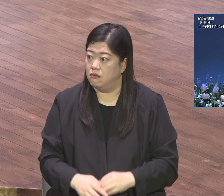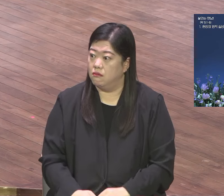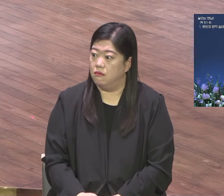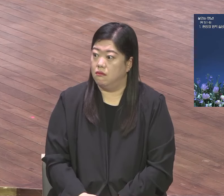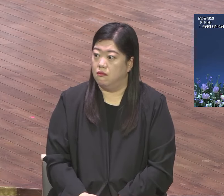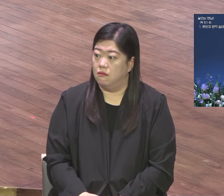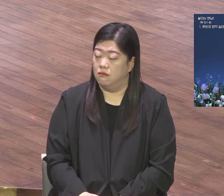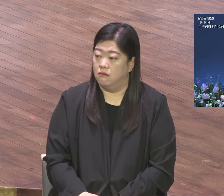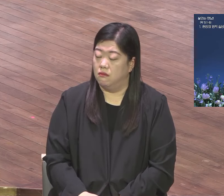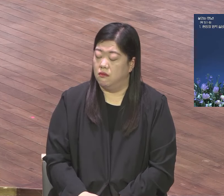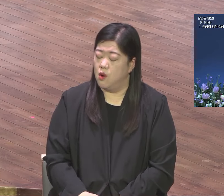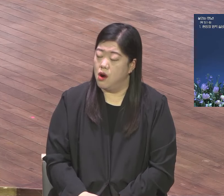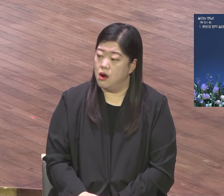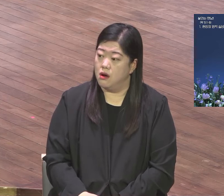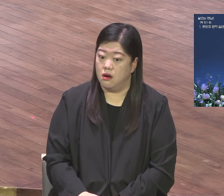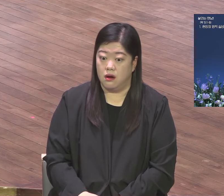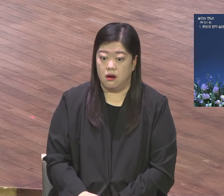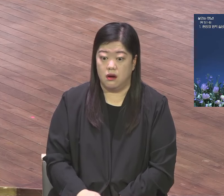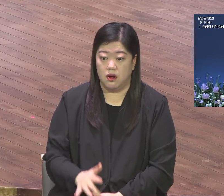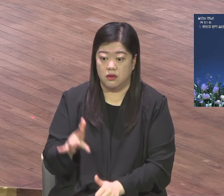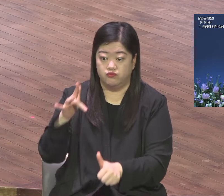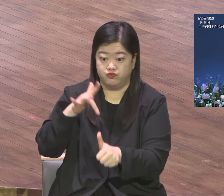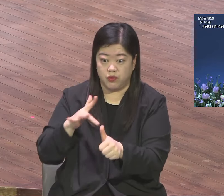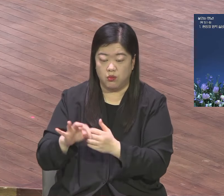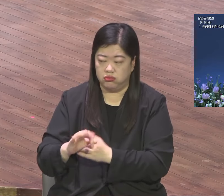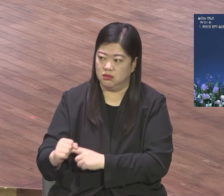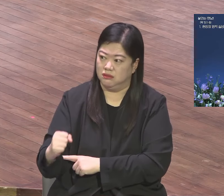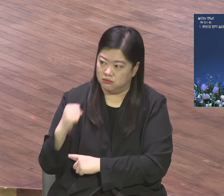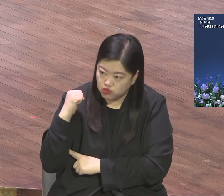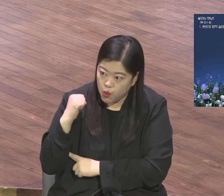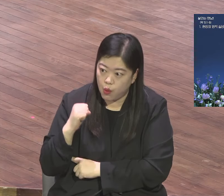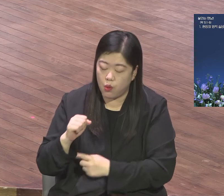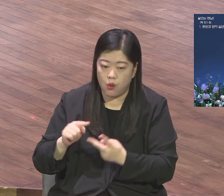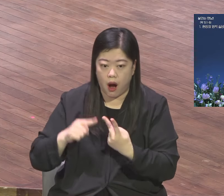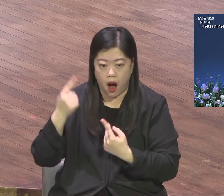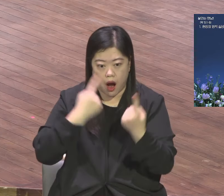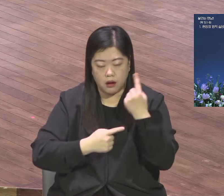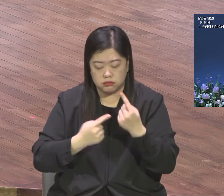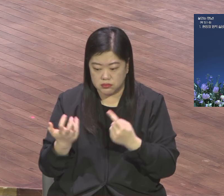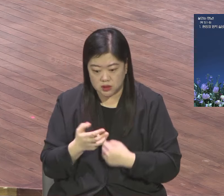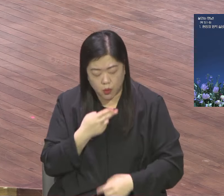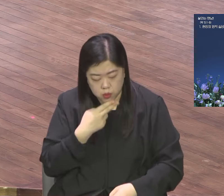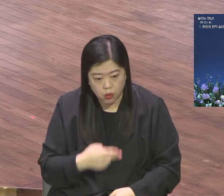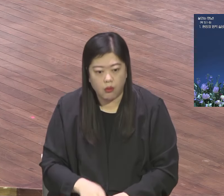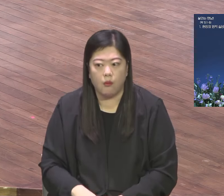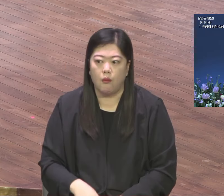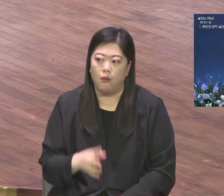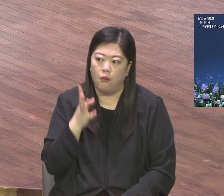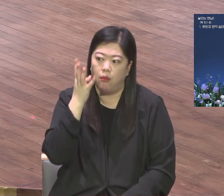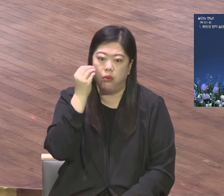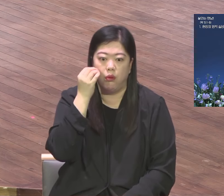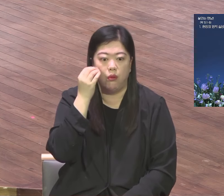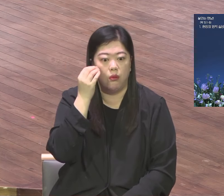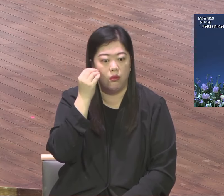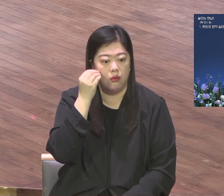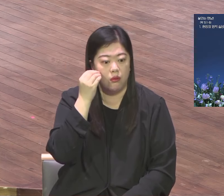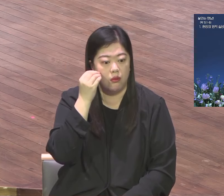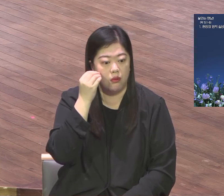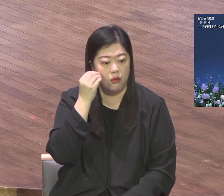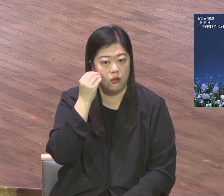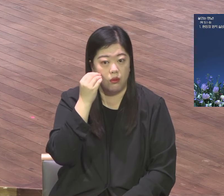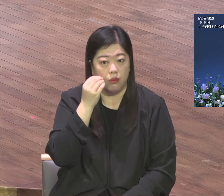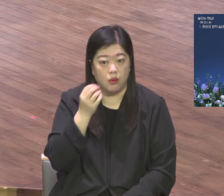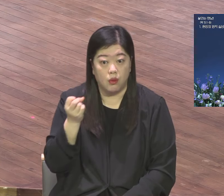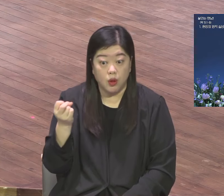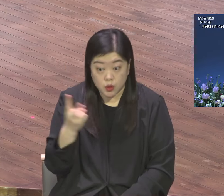못해. 귀신을 제가 쫓아내면서 목회하면 쫓아보니까 얼마나 힘이 좋은지 조그만 아이 계집아이인데 그 계집아이를